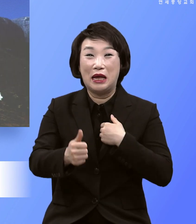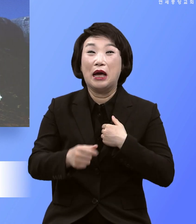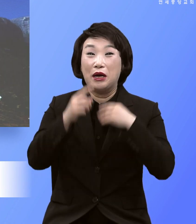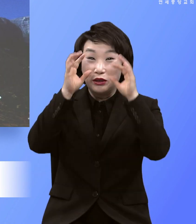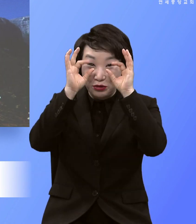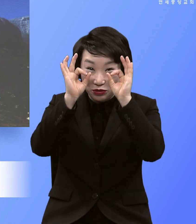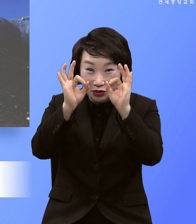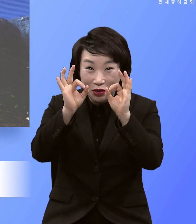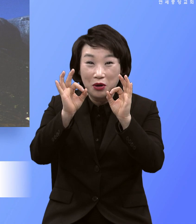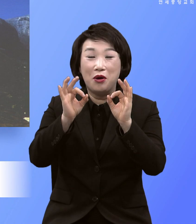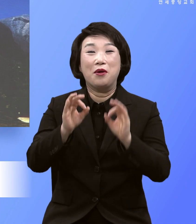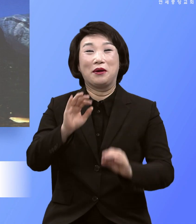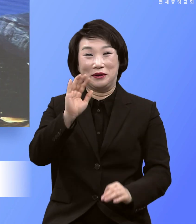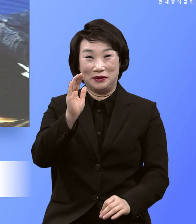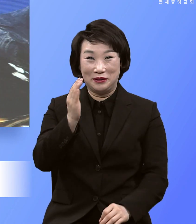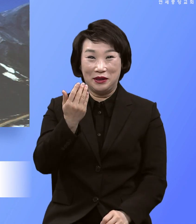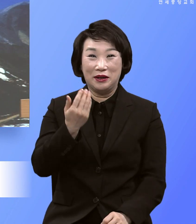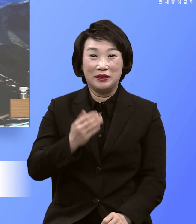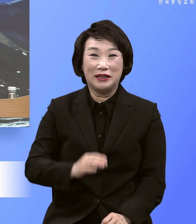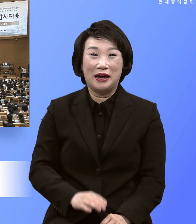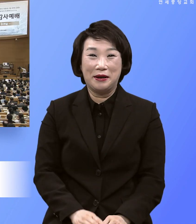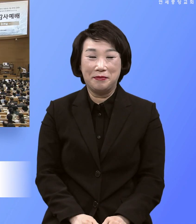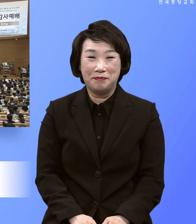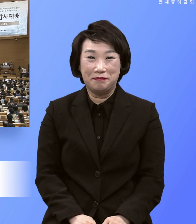눈으로 보게 되었다.